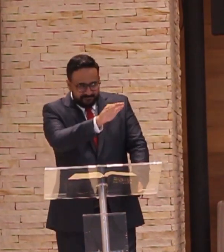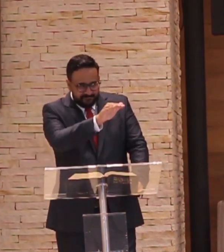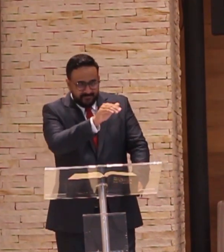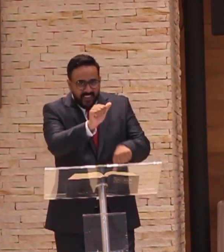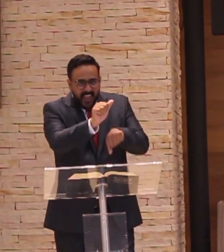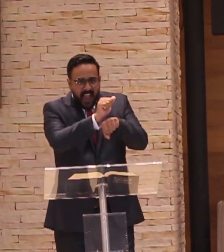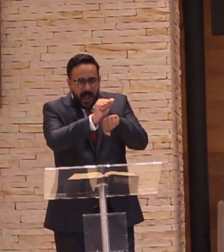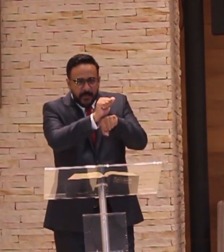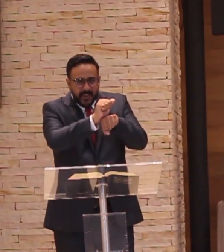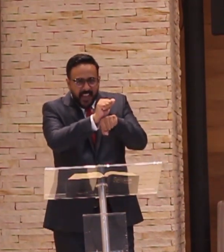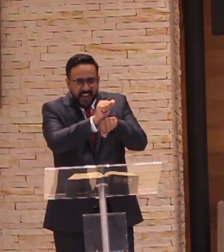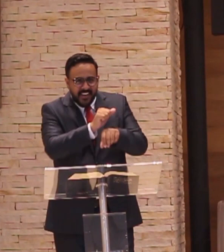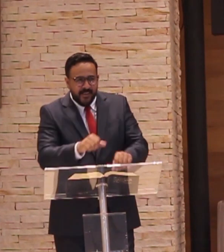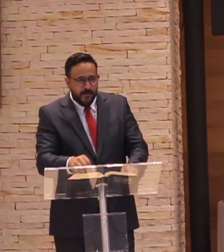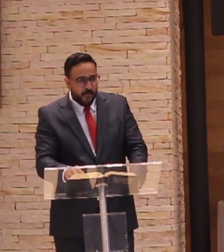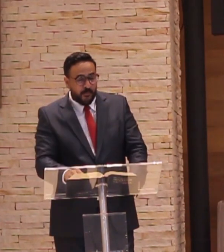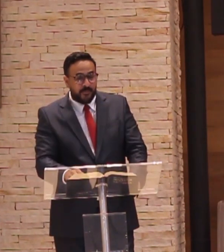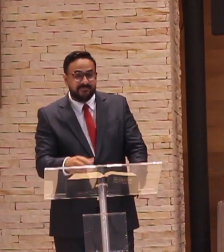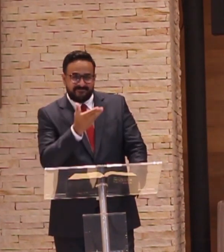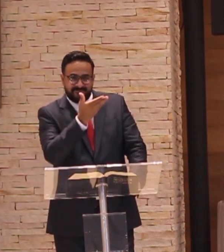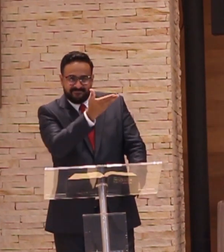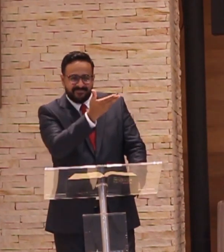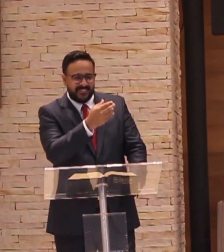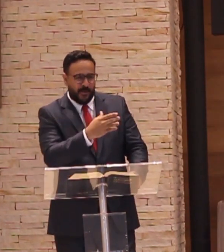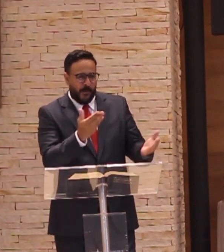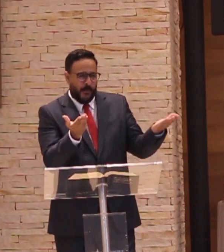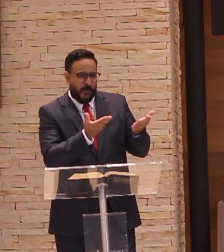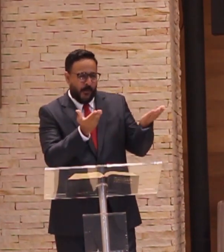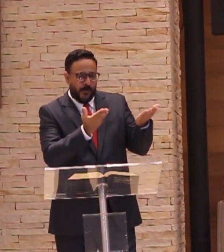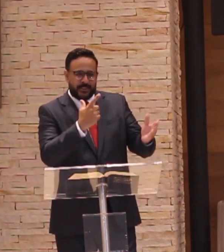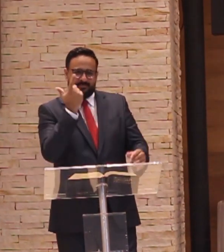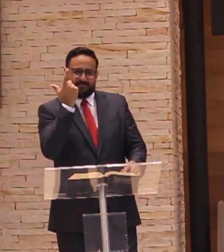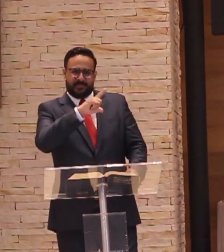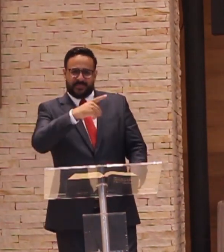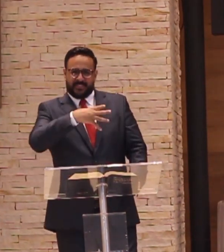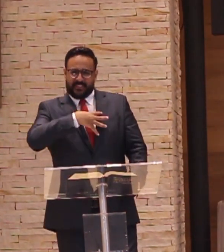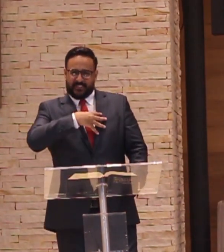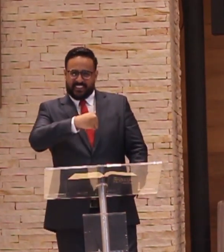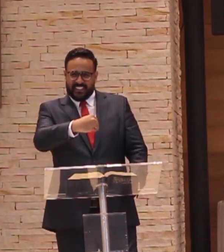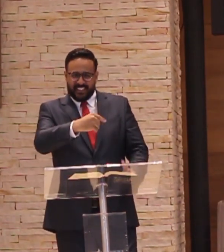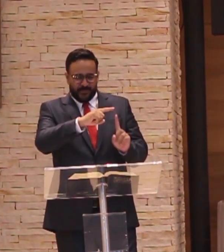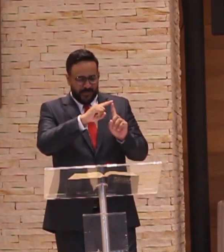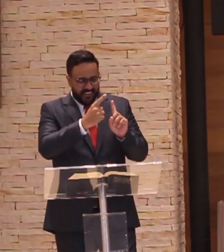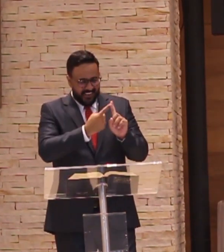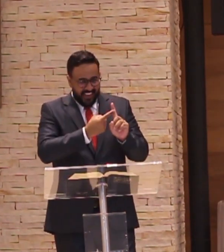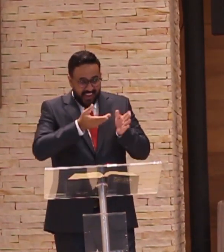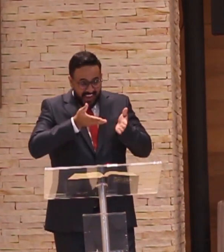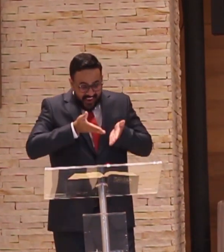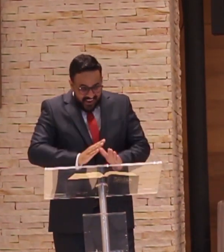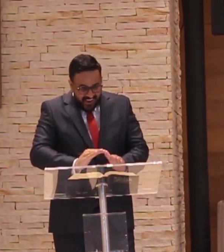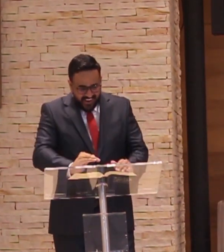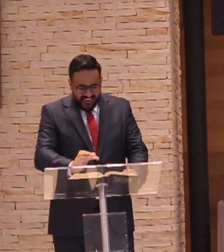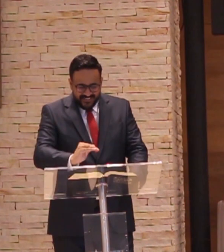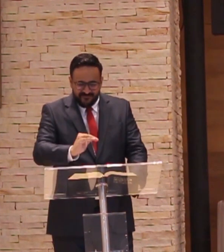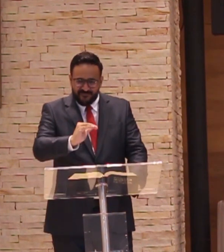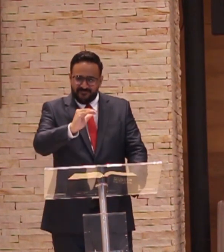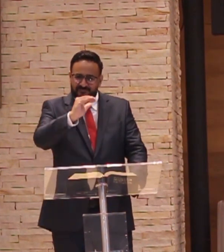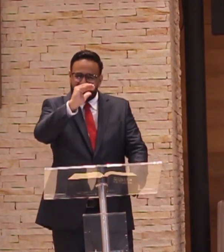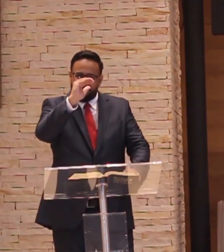Então, Deus chamou a Abraão para uma conversa. Naquela